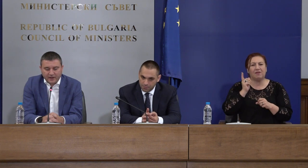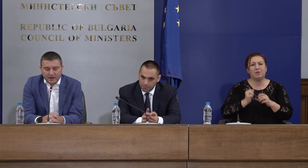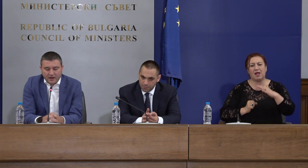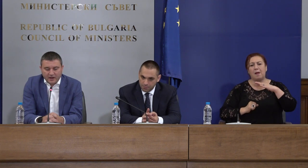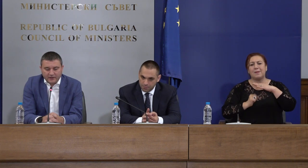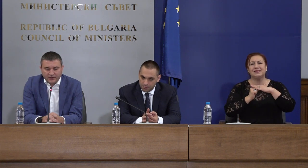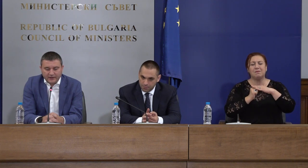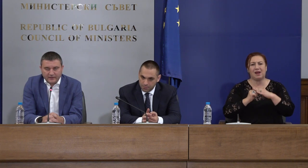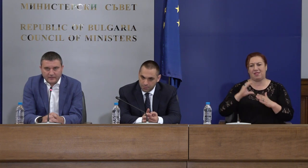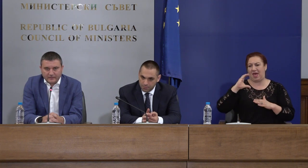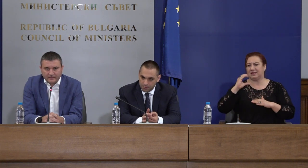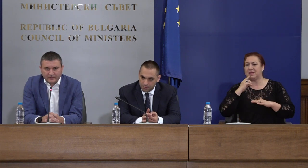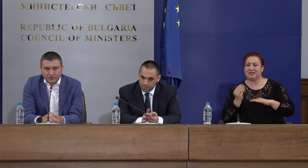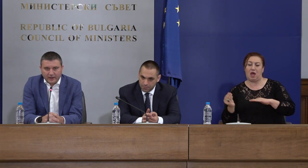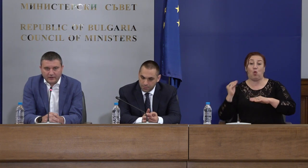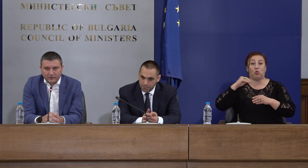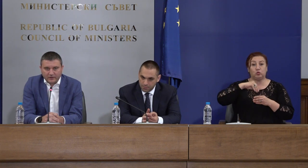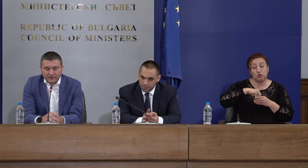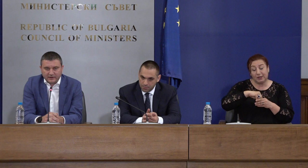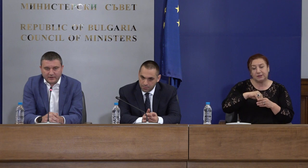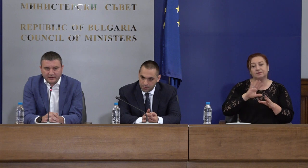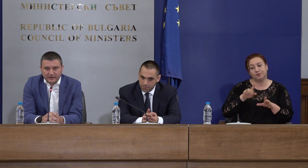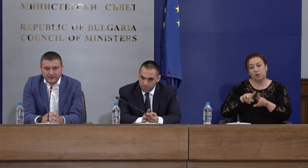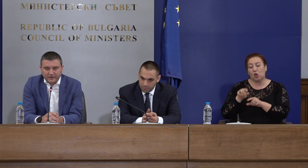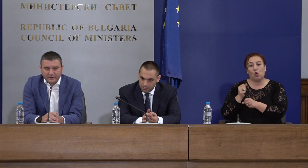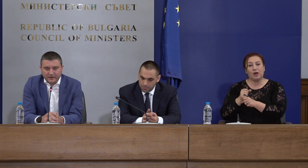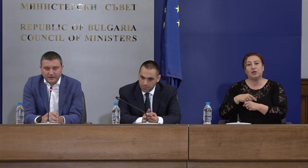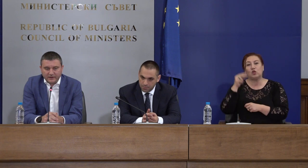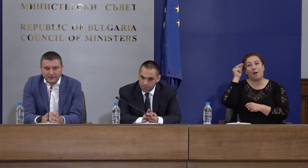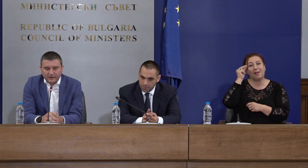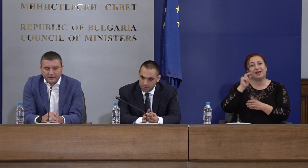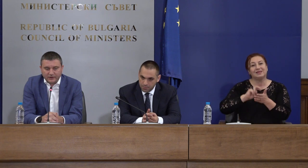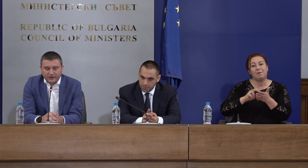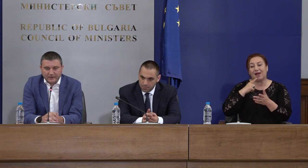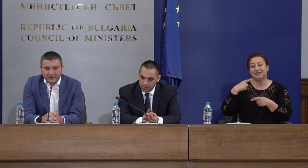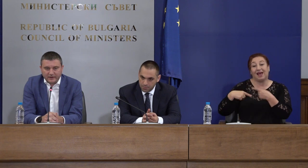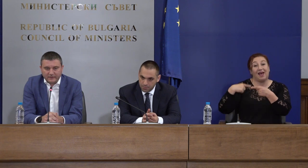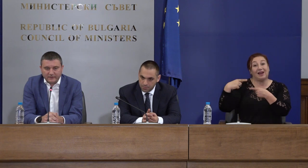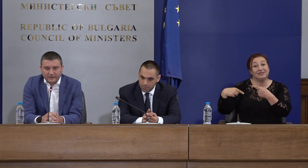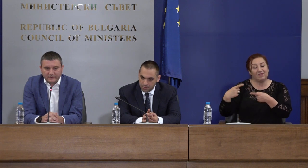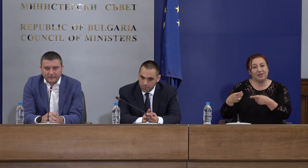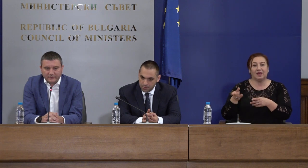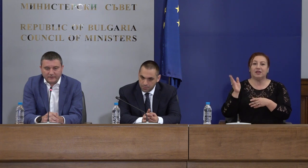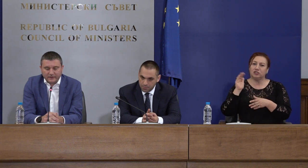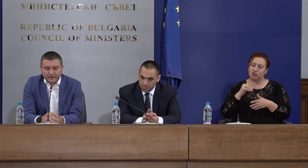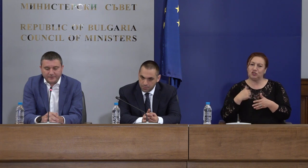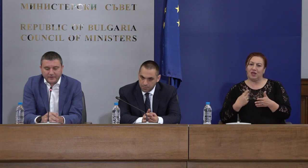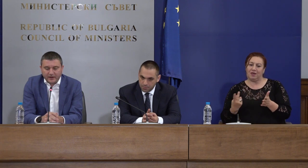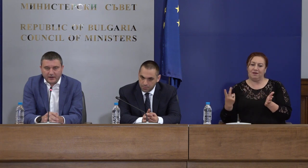участието. А иначе колегите от Българската банка за развитие ще влезат в